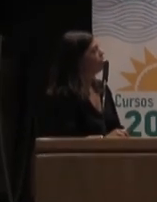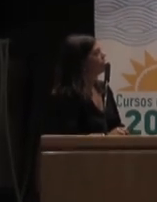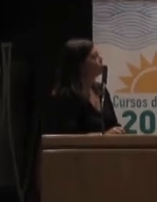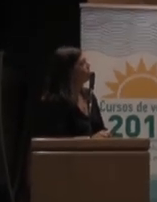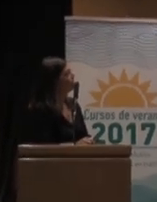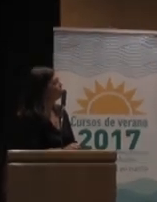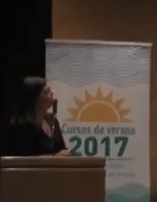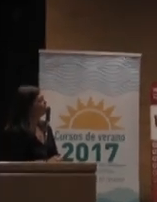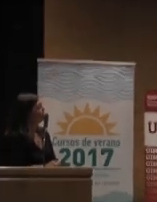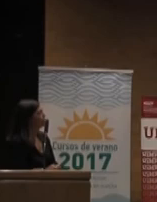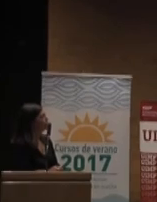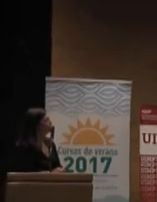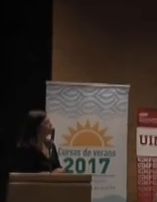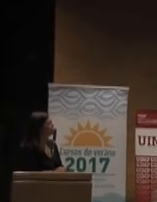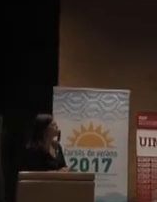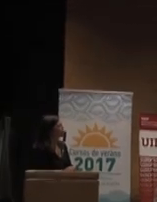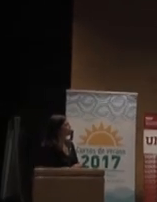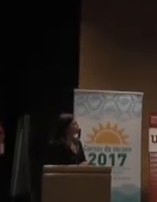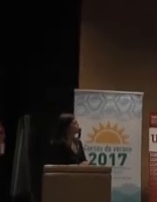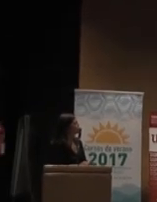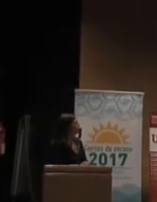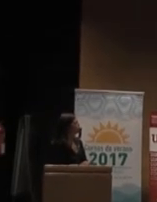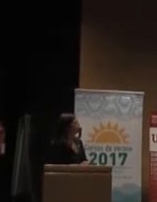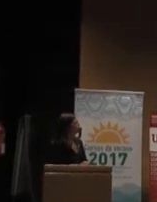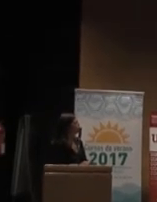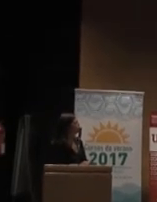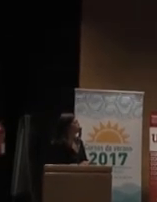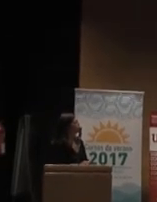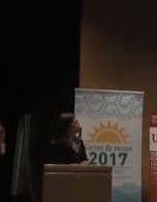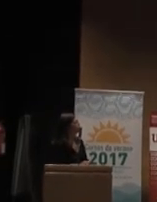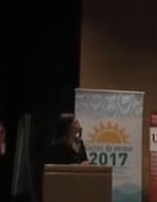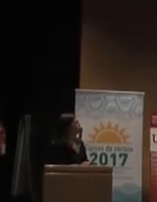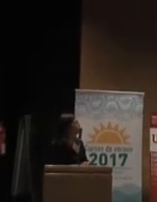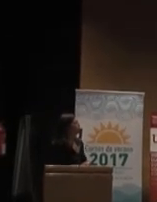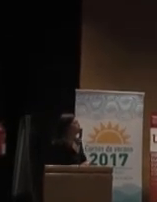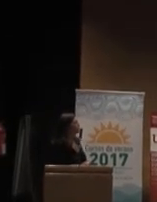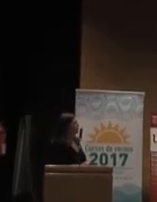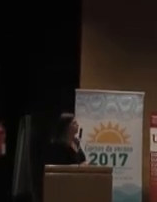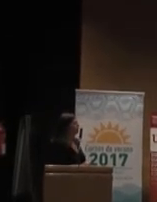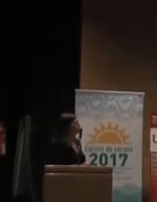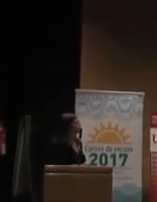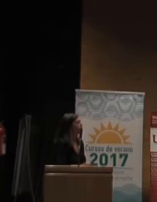los alumnos la primera vez que hicimos el café con signos. Y esto es español en inmigración.